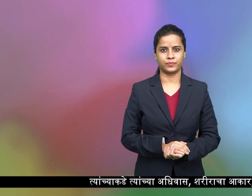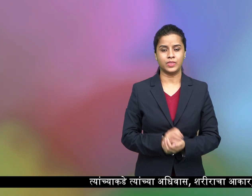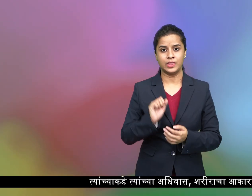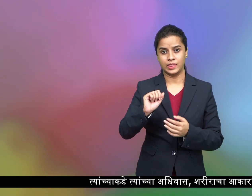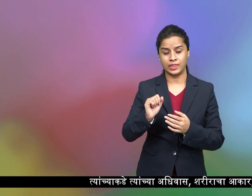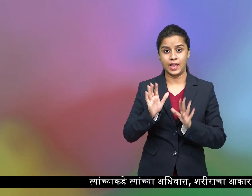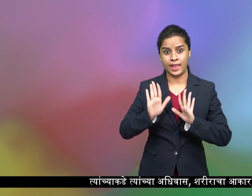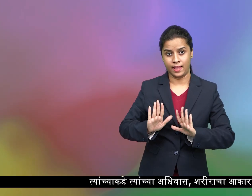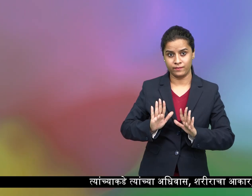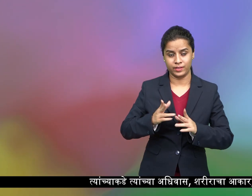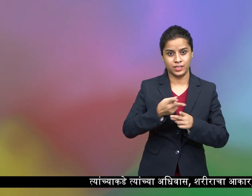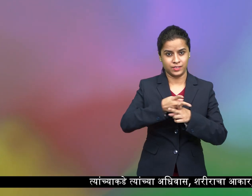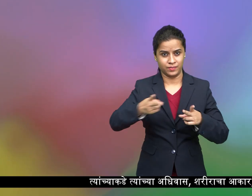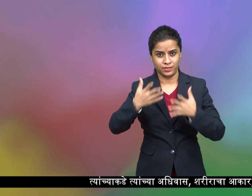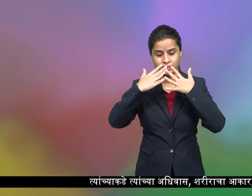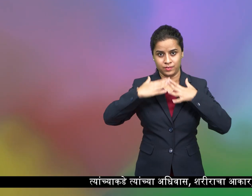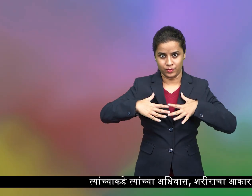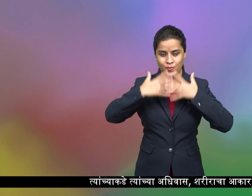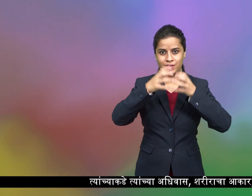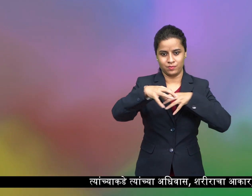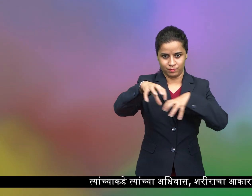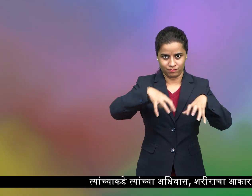त्यांच्याकडे त्यांच्या अधिवास, शरीराचा आकार,